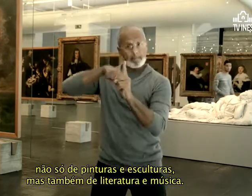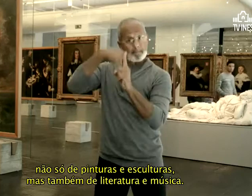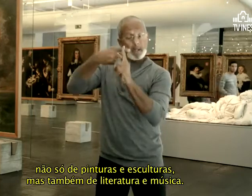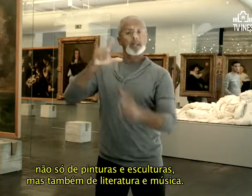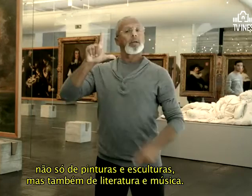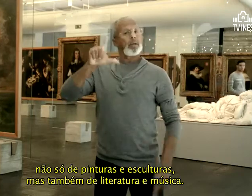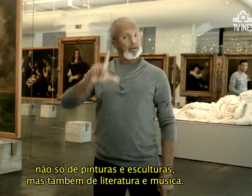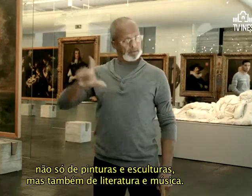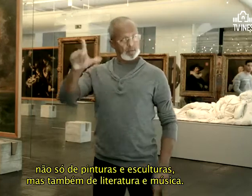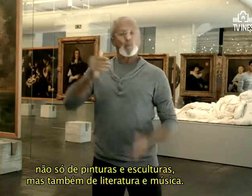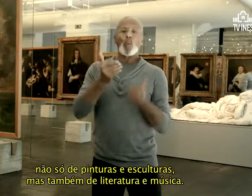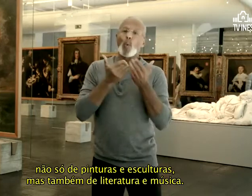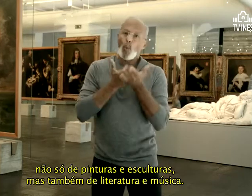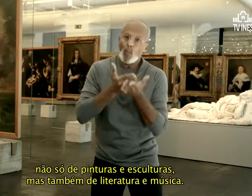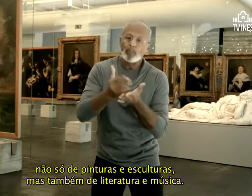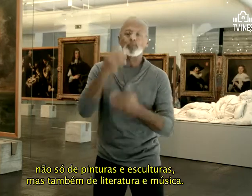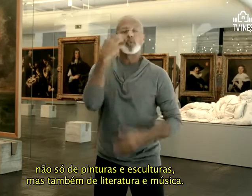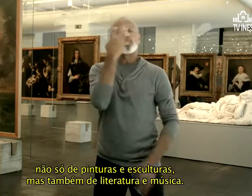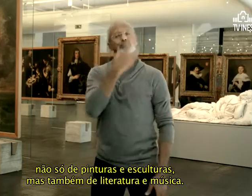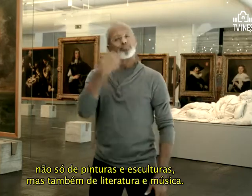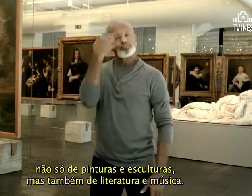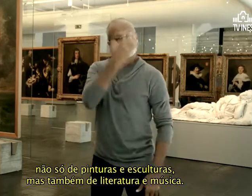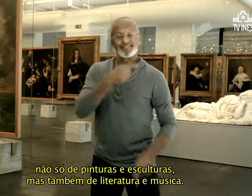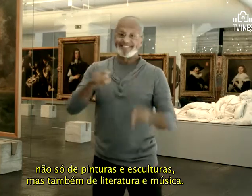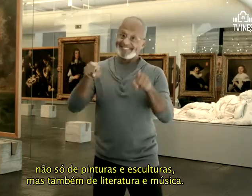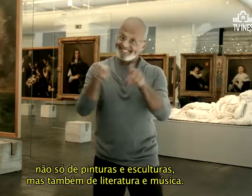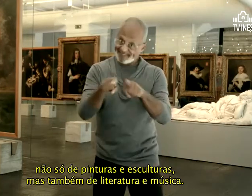mas também de literatura e música.